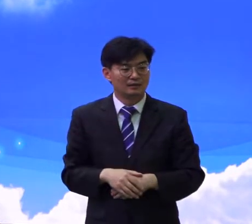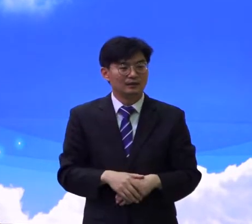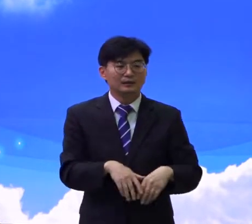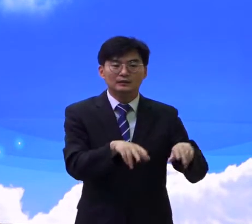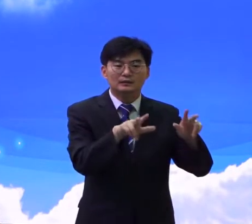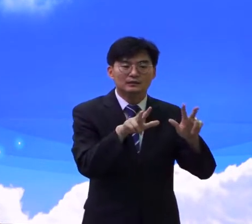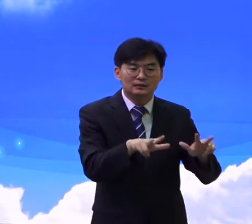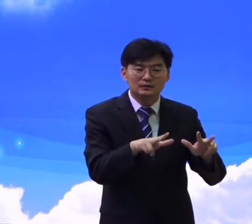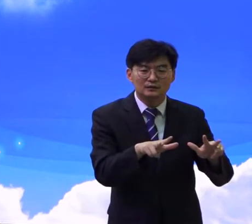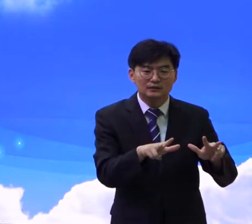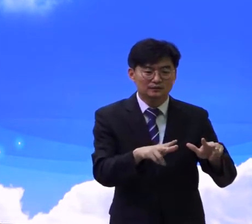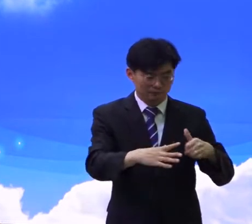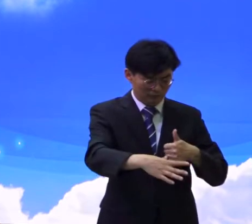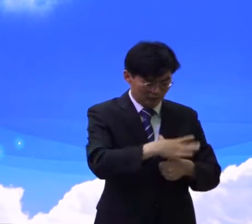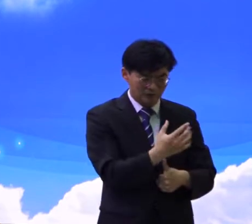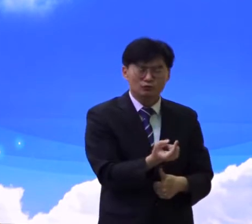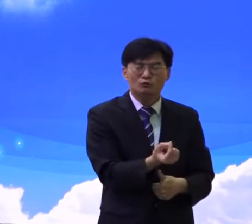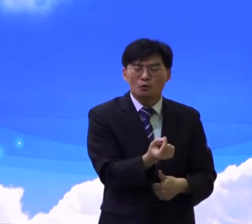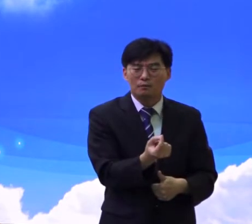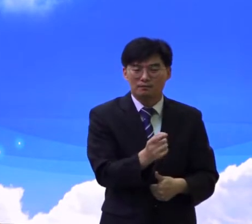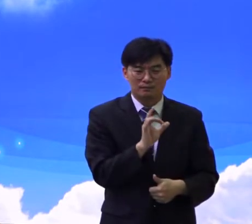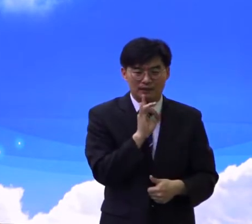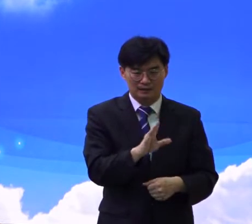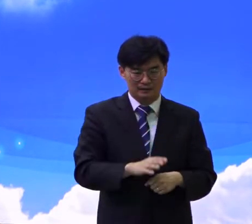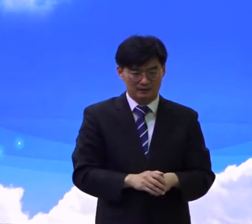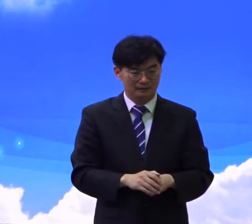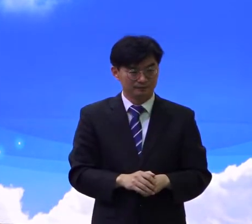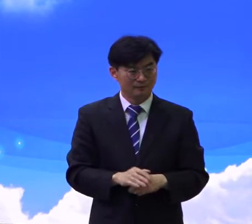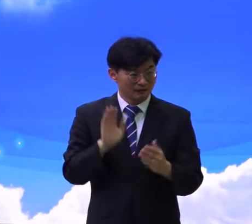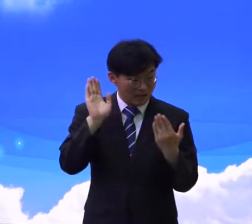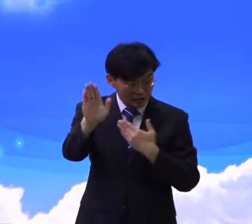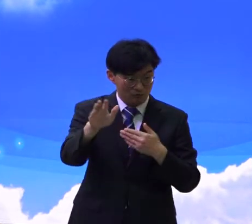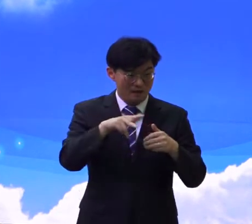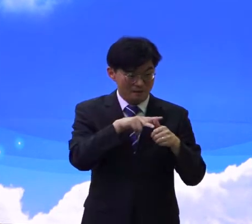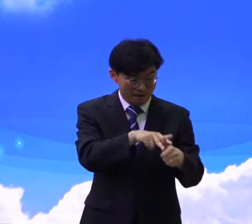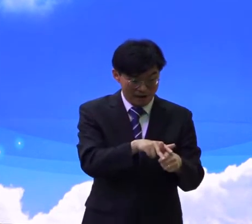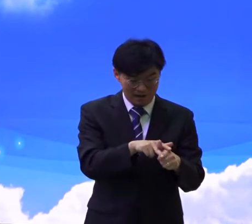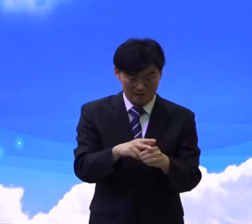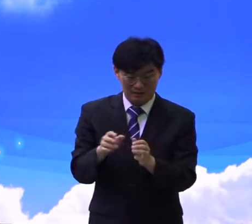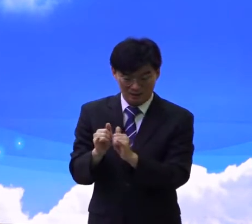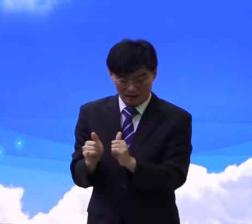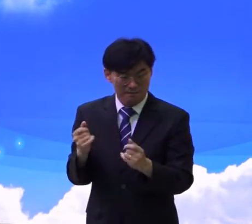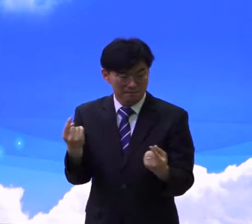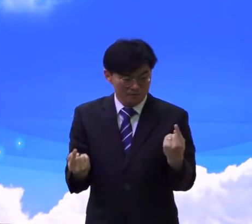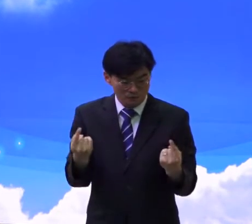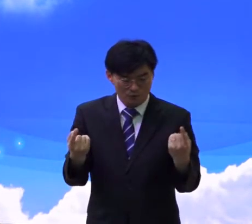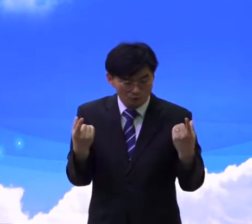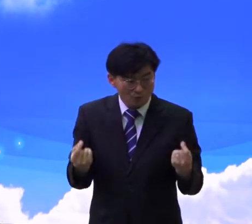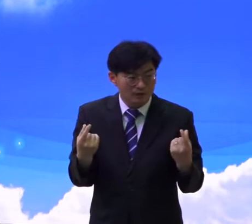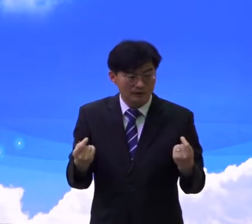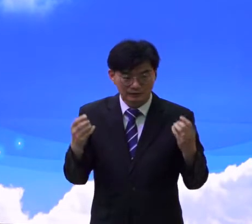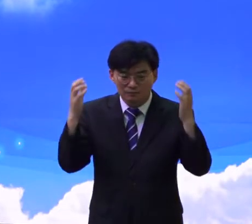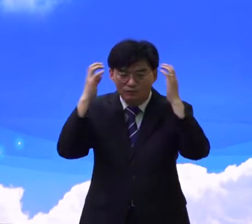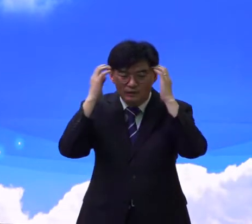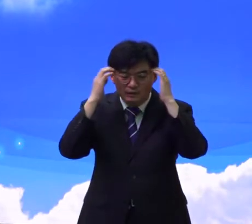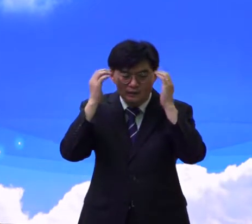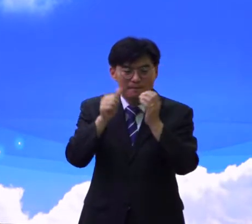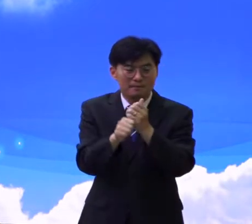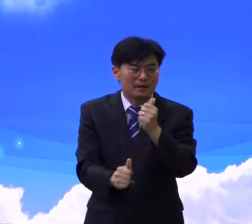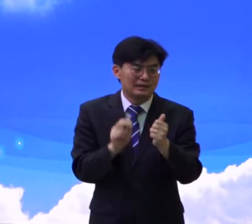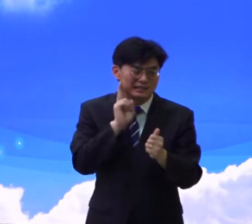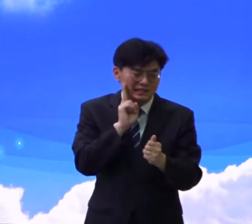애굽으로 도망갈 때 애굽을 의지하겠다고 하나님의 뜻을 반역해서 애굽으로 갈 때 예레미야를 잡아서 끌고 가게